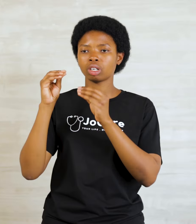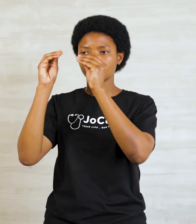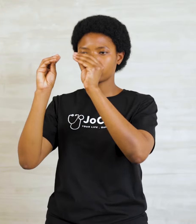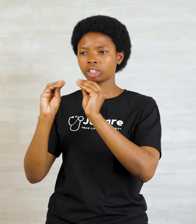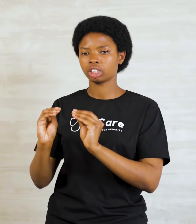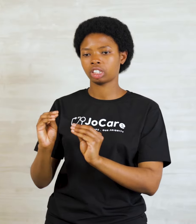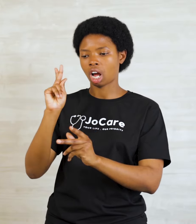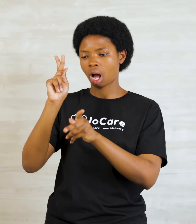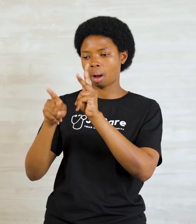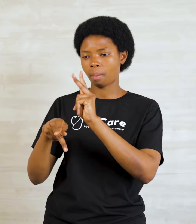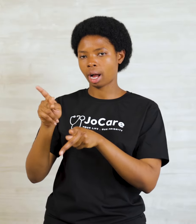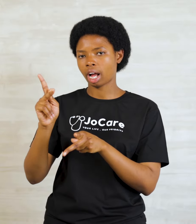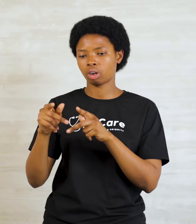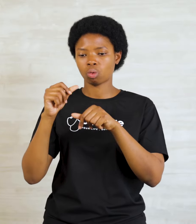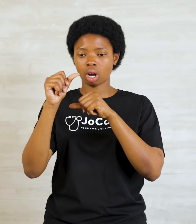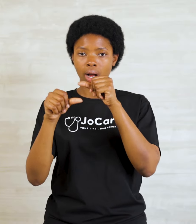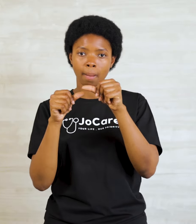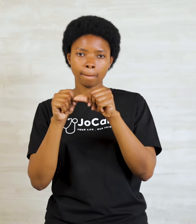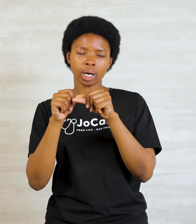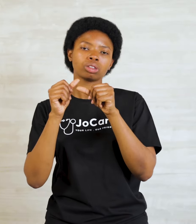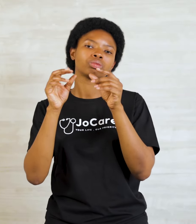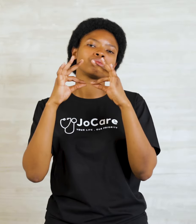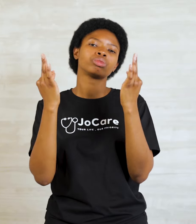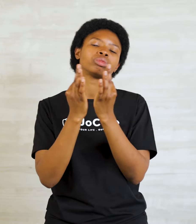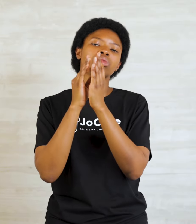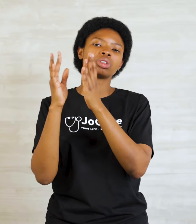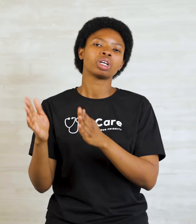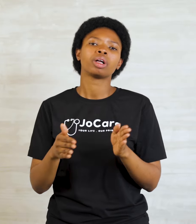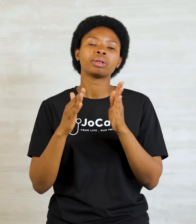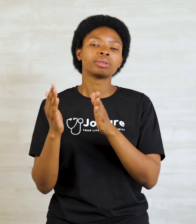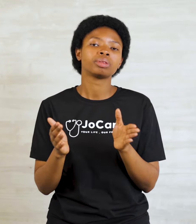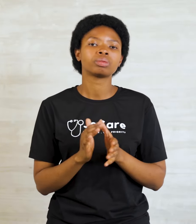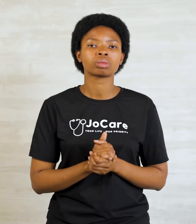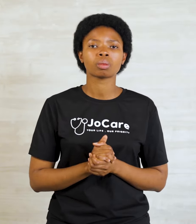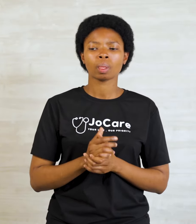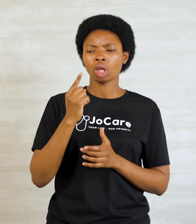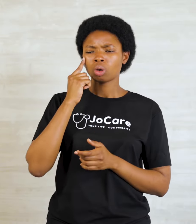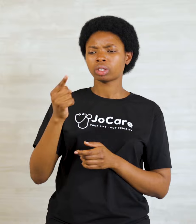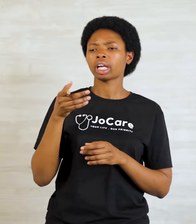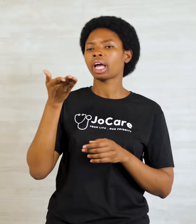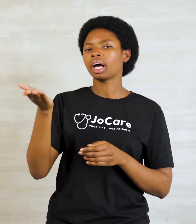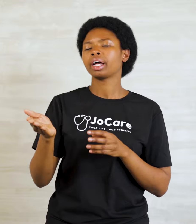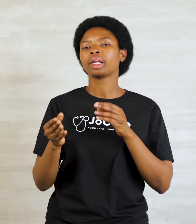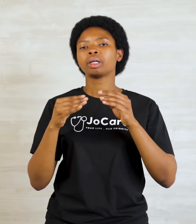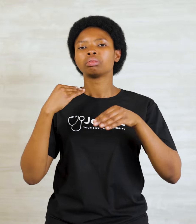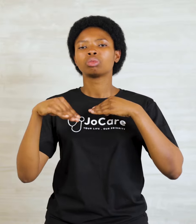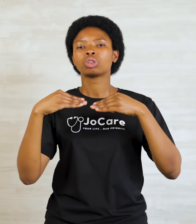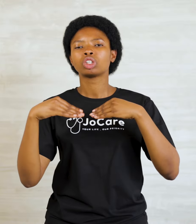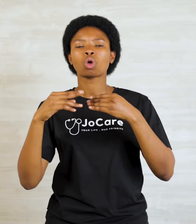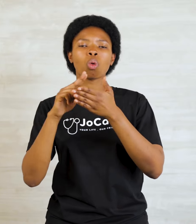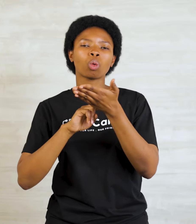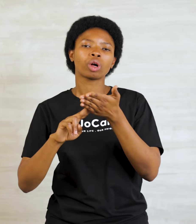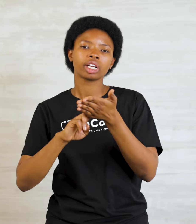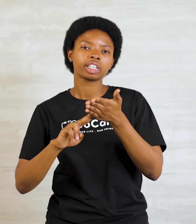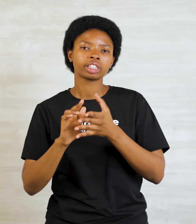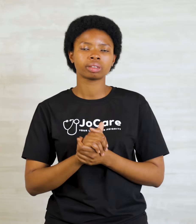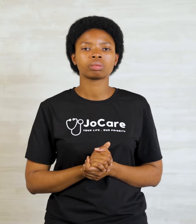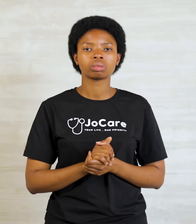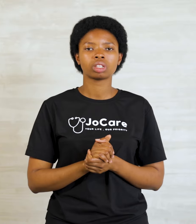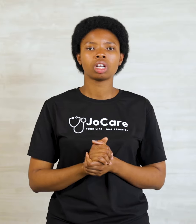leta yashyiramo imbaraga cyane. Ubundi niba namenya amakuru, ubwo aho ni ku baturage muri rusange, nkaba nshobora no kubwira